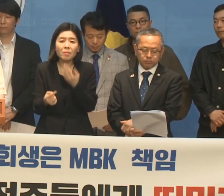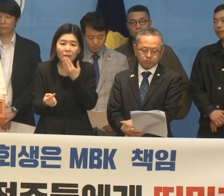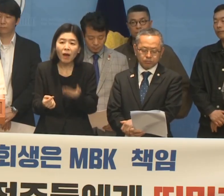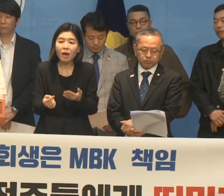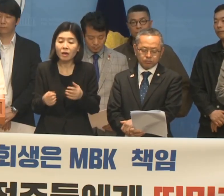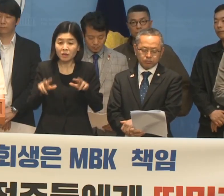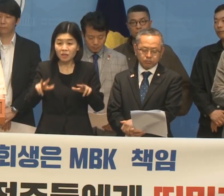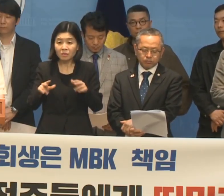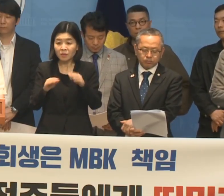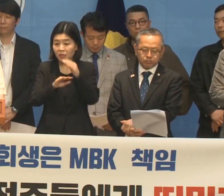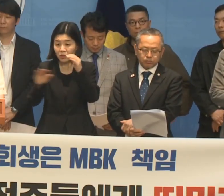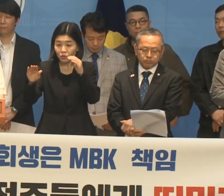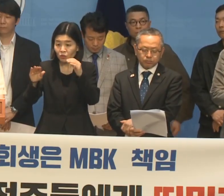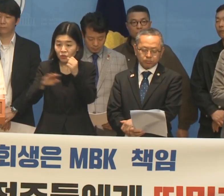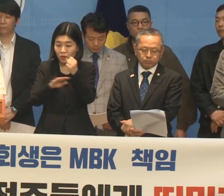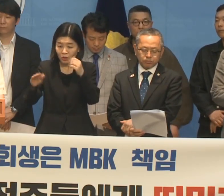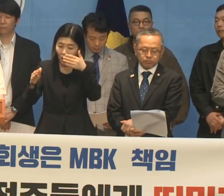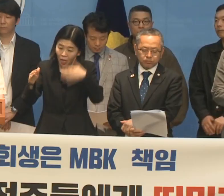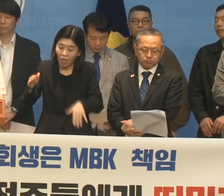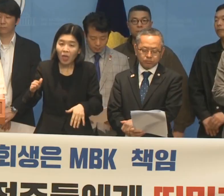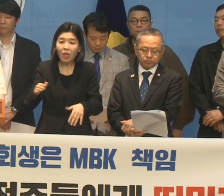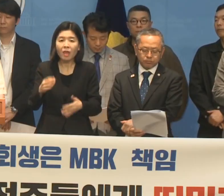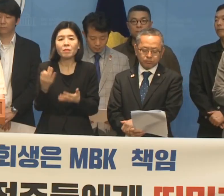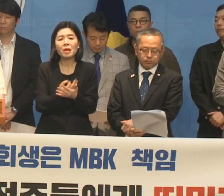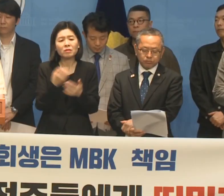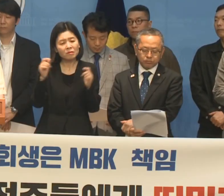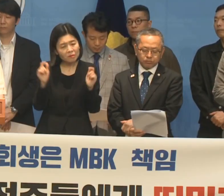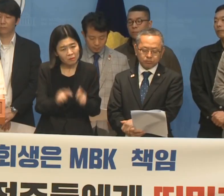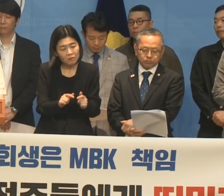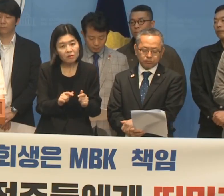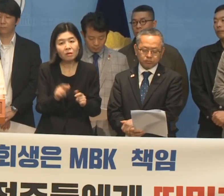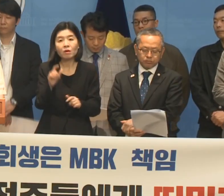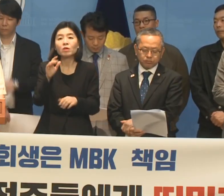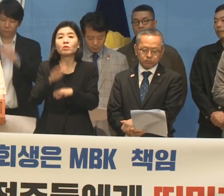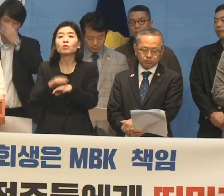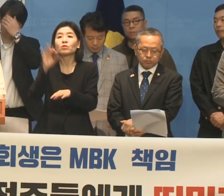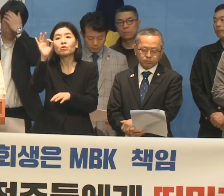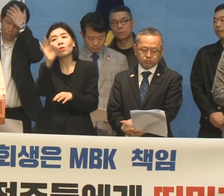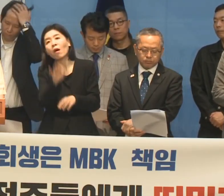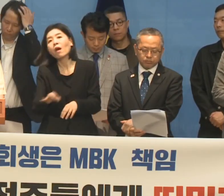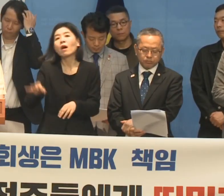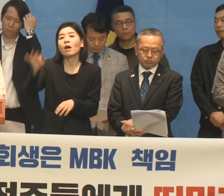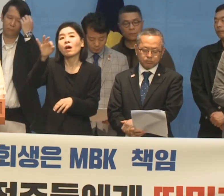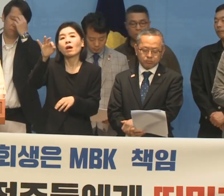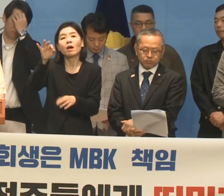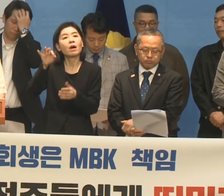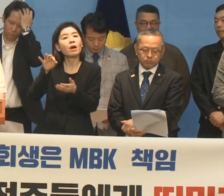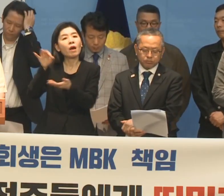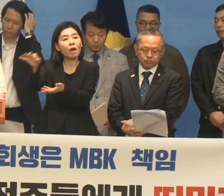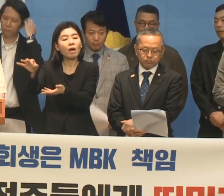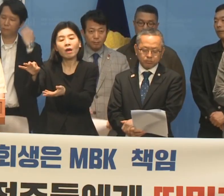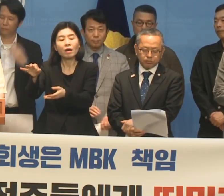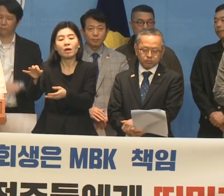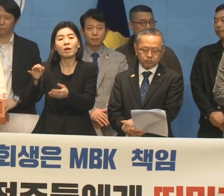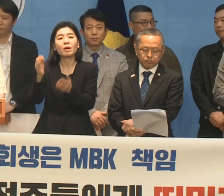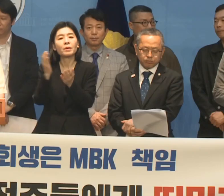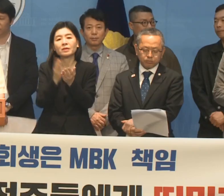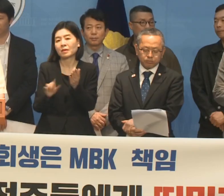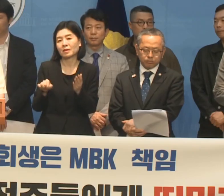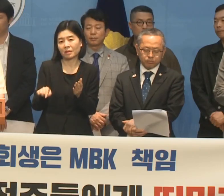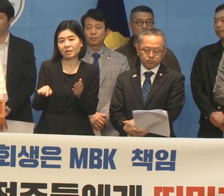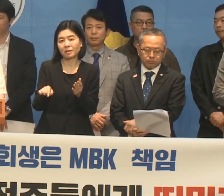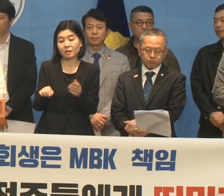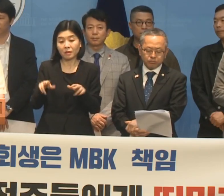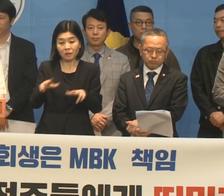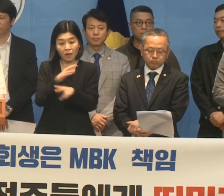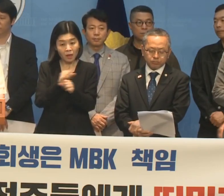기준에 미치지 못할 경우 매출이 적은데도 더 높은 수수료를 부담하게 되는 불합리한 구조입니다. 저희 협의회는 이